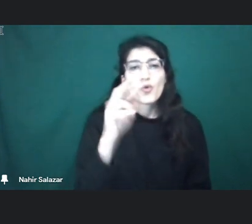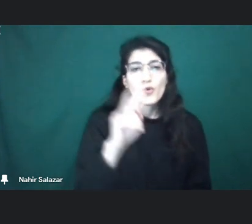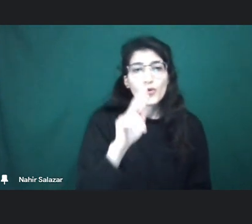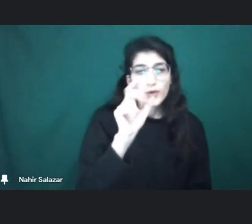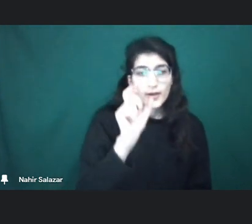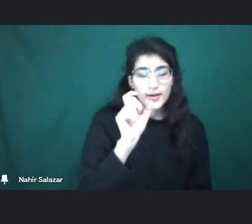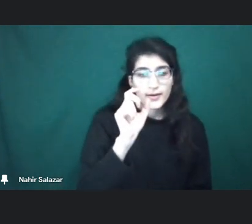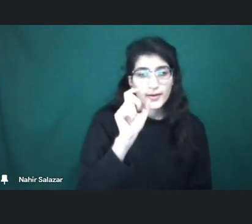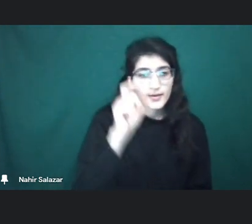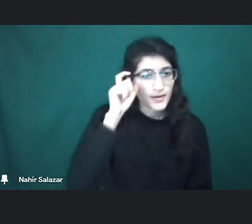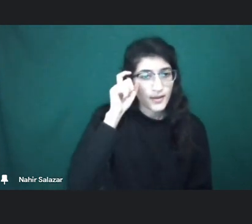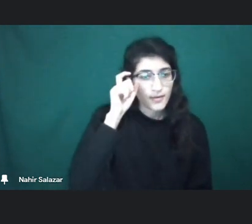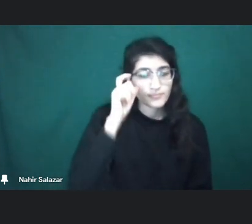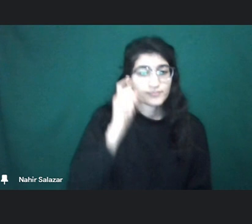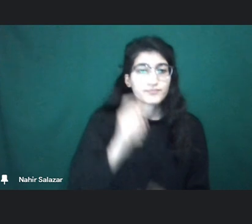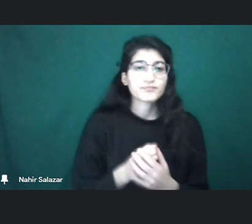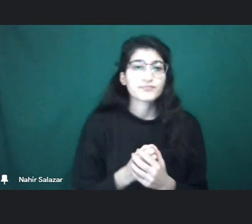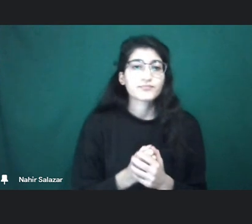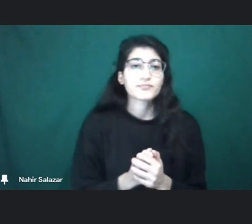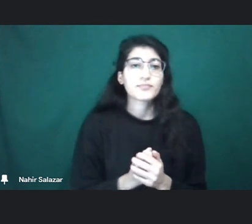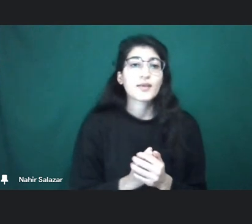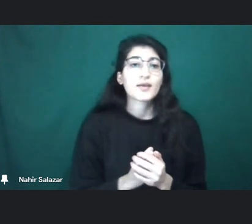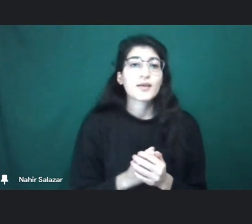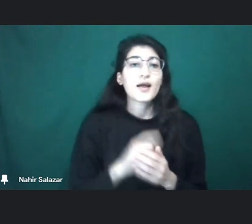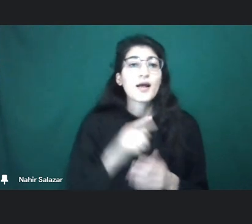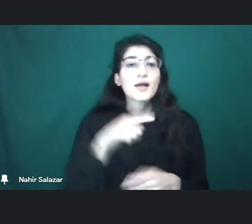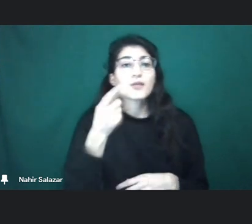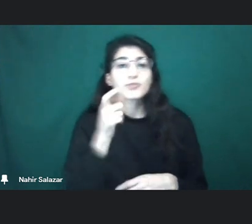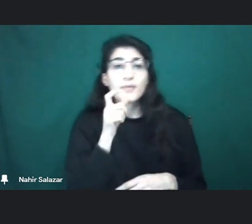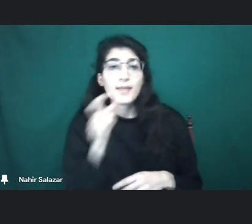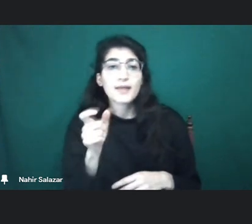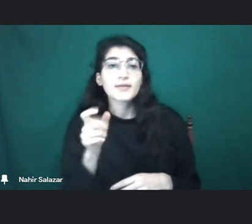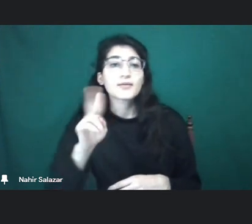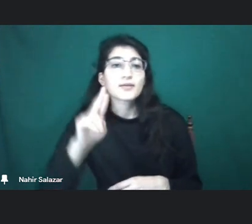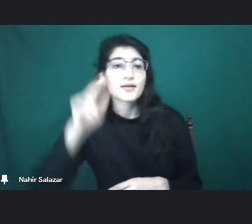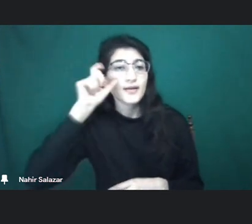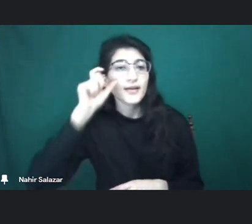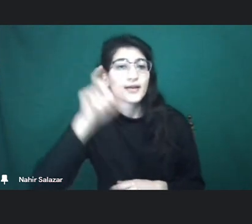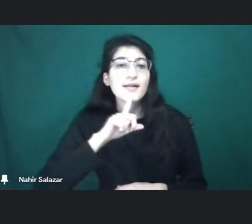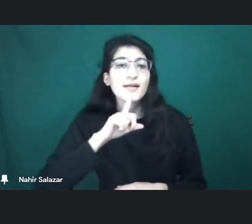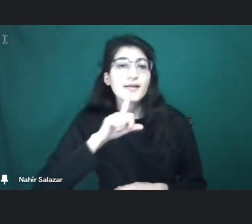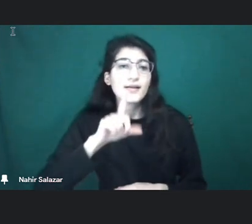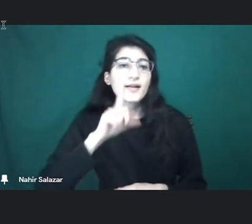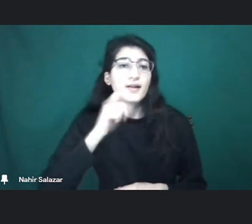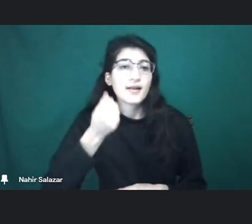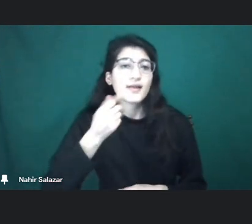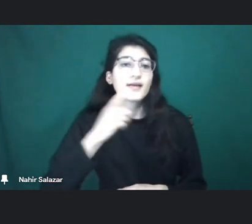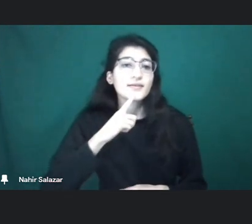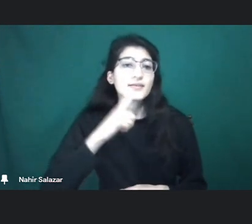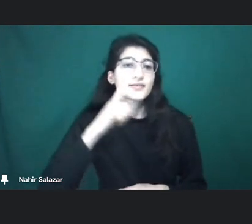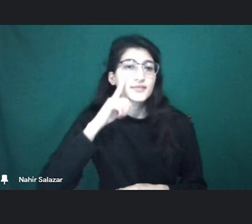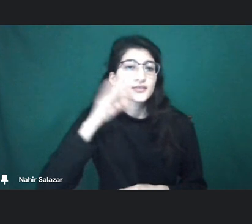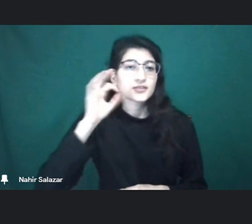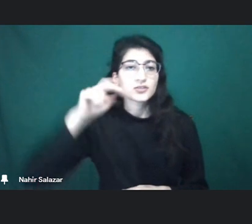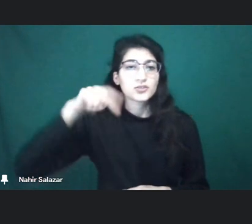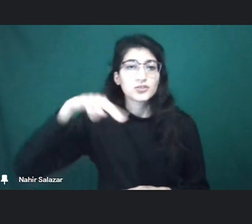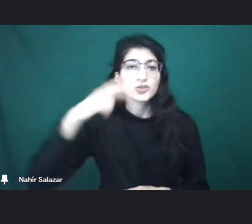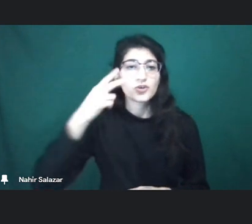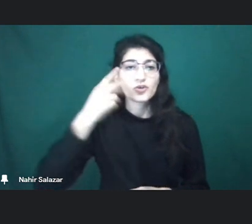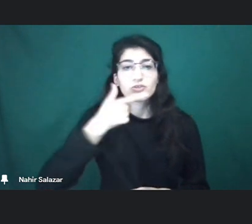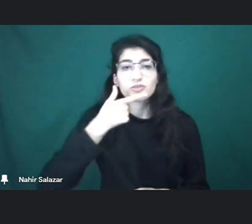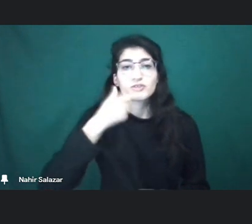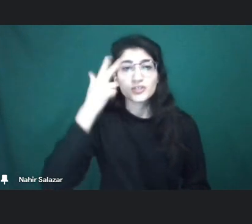Sustantivo. Sustantivo. Tiene dos sufijos, tion y ship. ¿Sí? Que el ship es el abstracto.